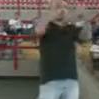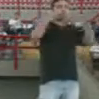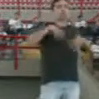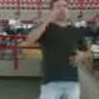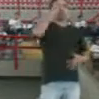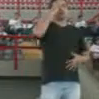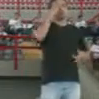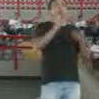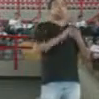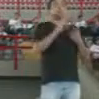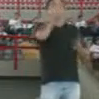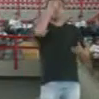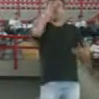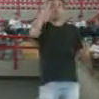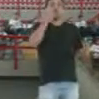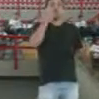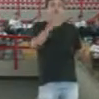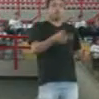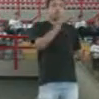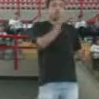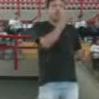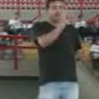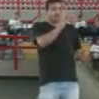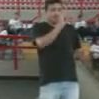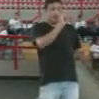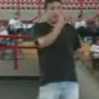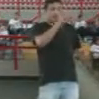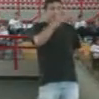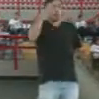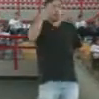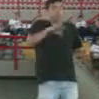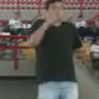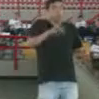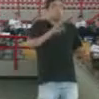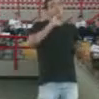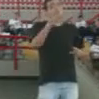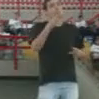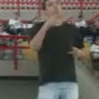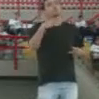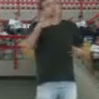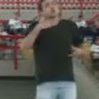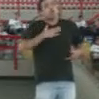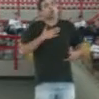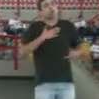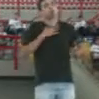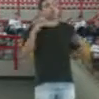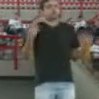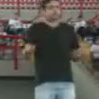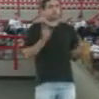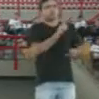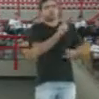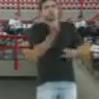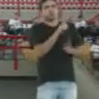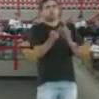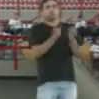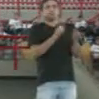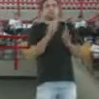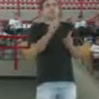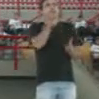pessoa. Quando uma pessoa diz, ai, ou tá doendo, ou tá gostando, né não? Um dos dois,